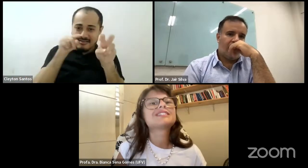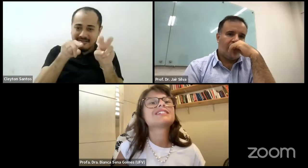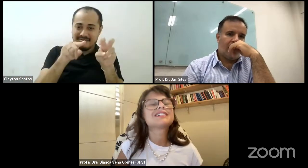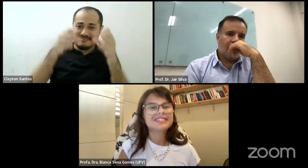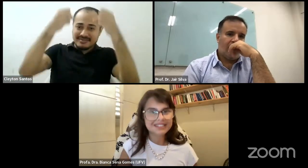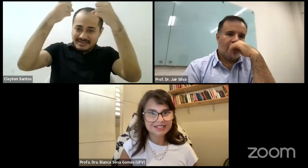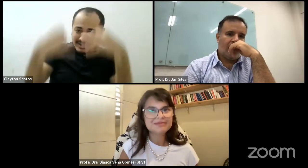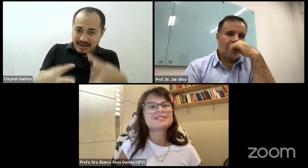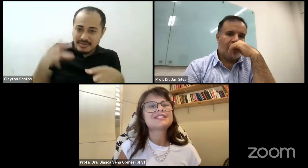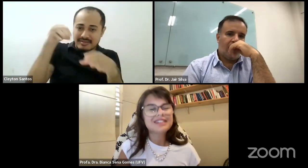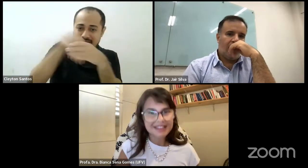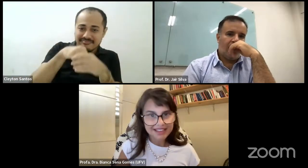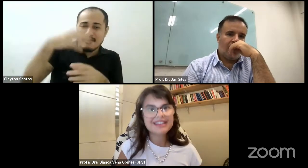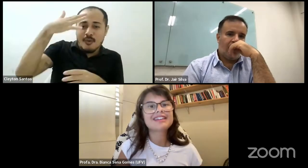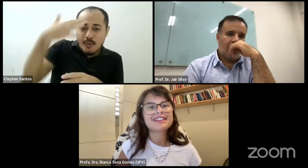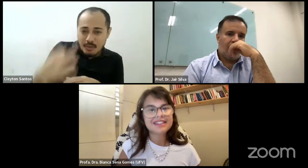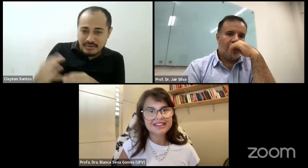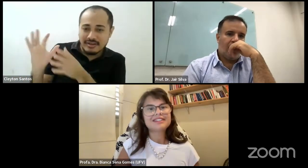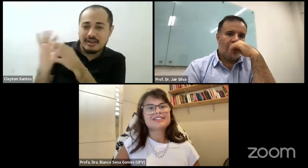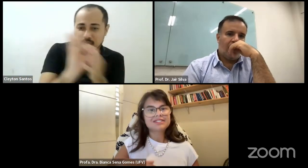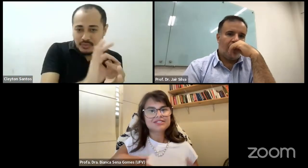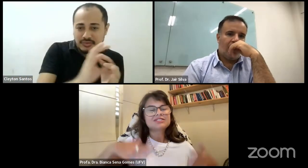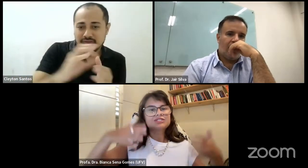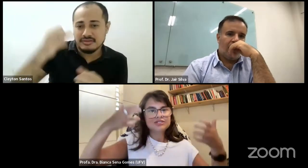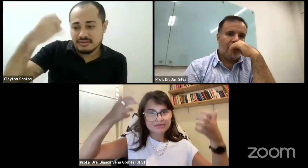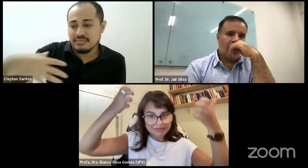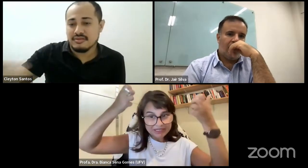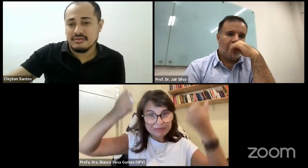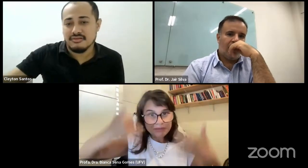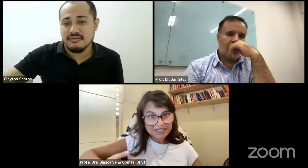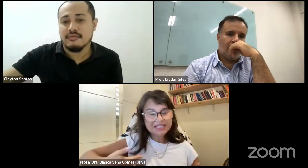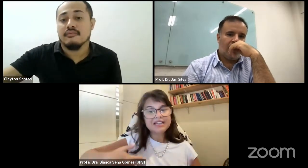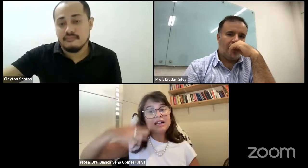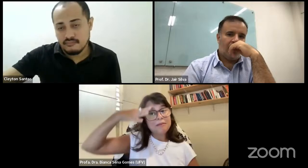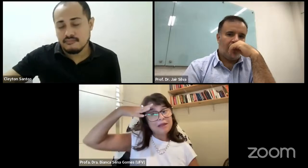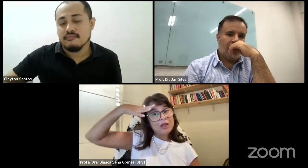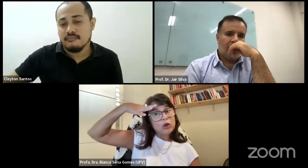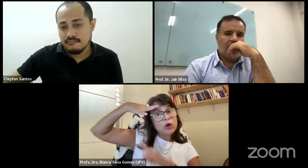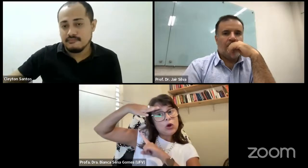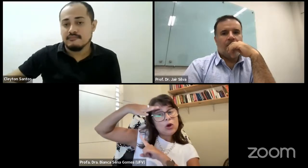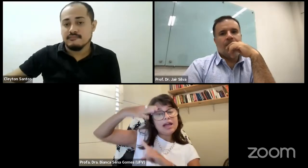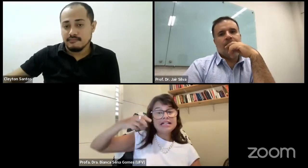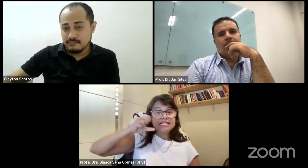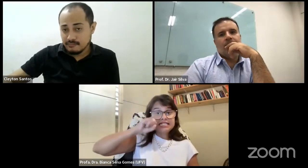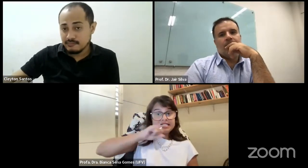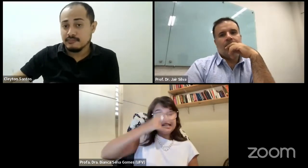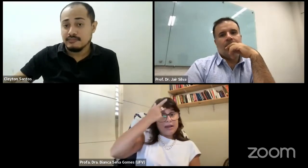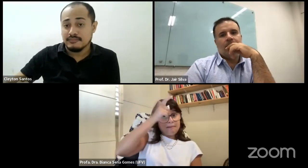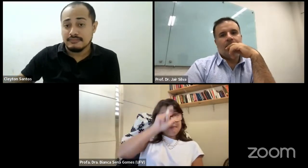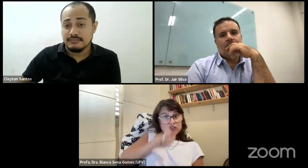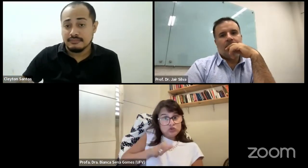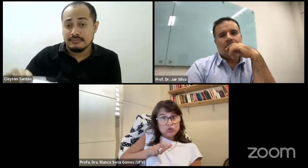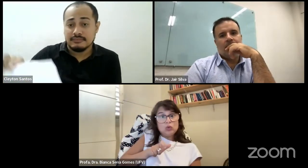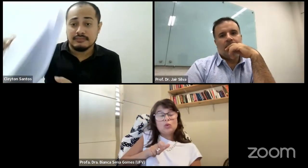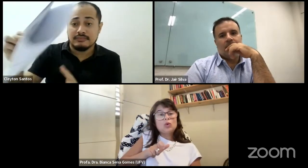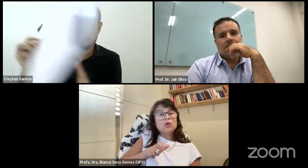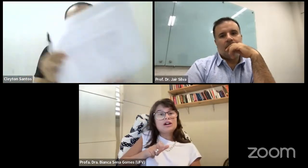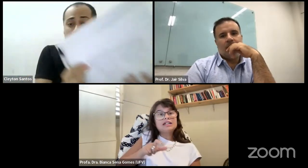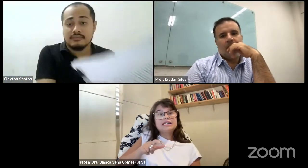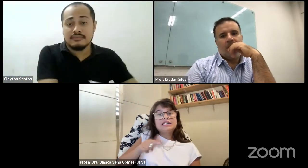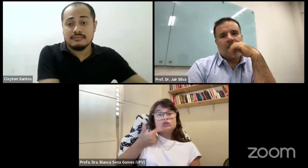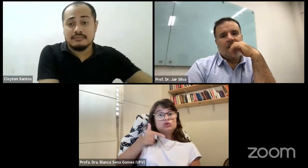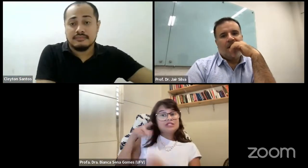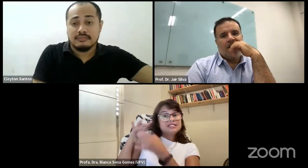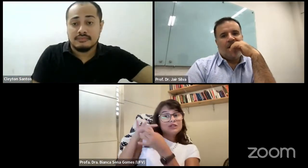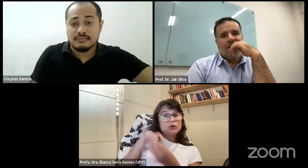No contexto é onde eu vou explicar mesmo sobre a compreensão. A compreensão ela parte a partir desse contexto em livros.